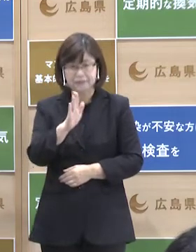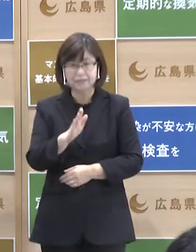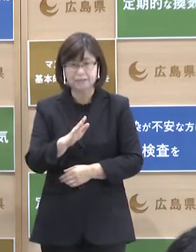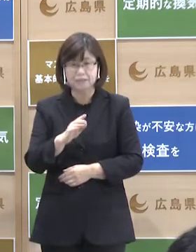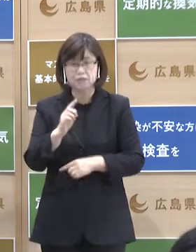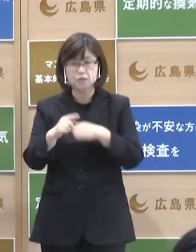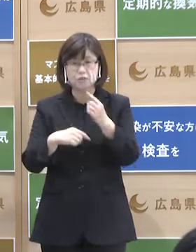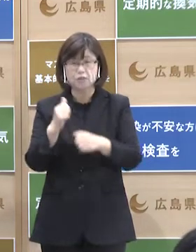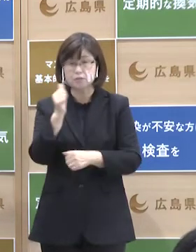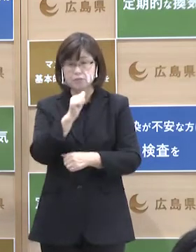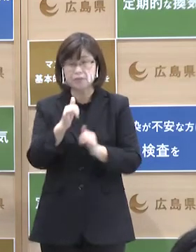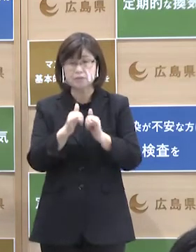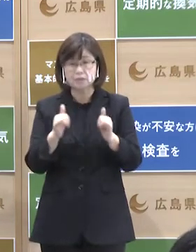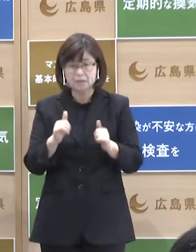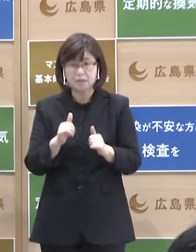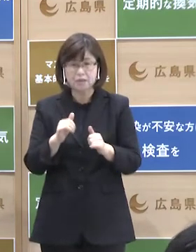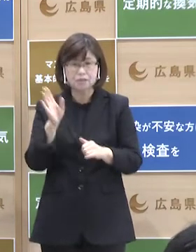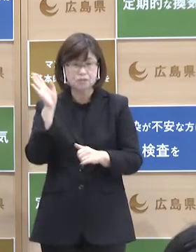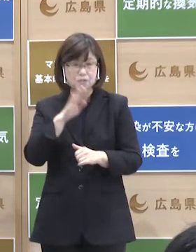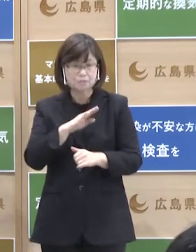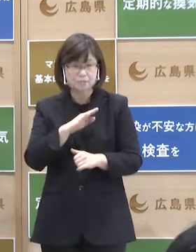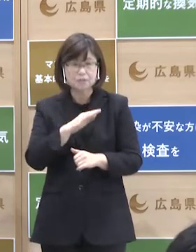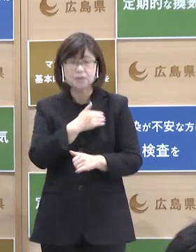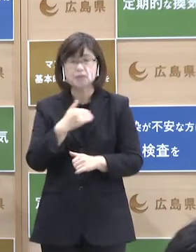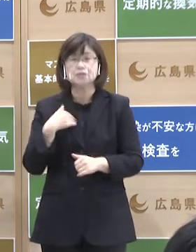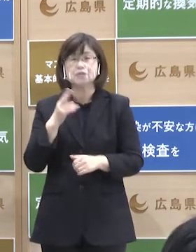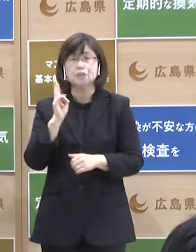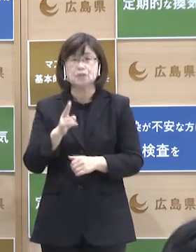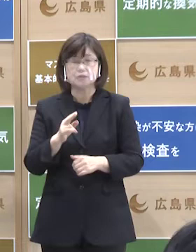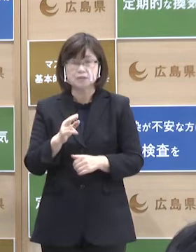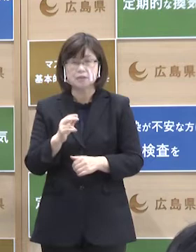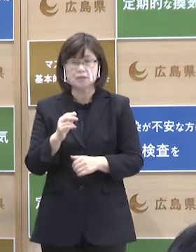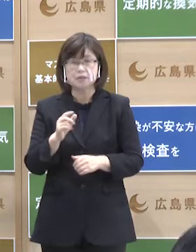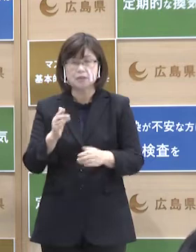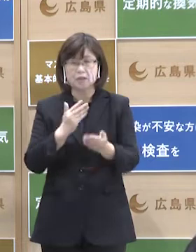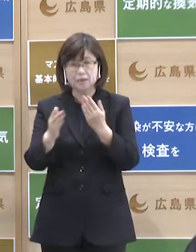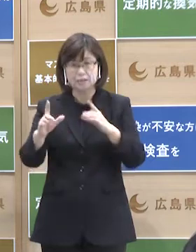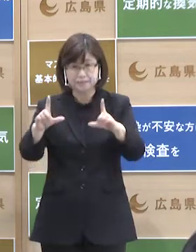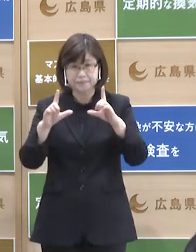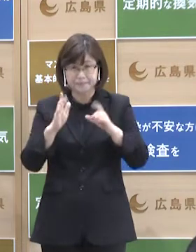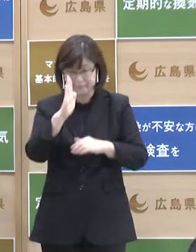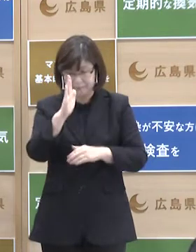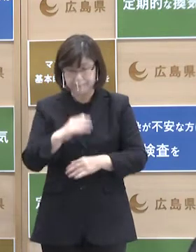訳しやすいよう、質問ははっきりとおっしゃっていただきますようお願いします。